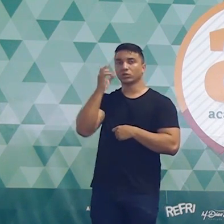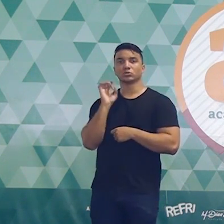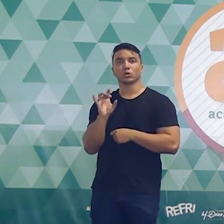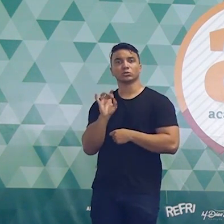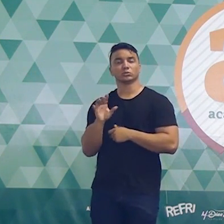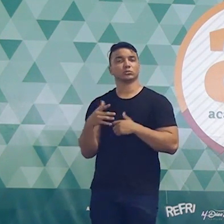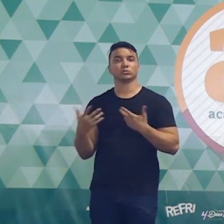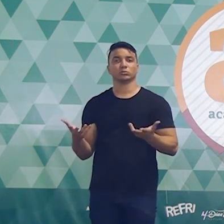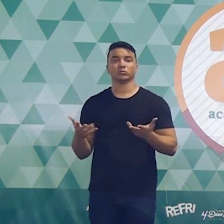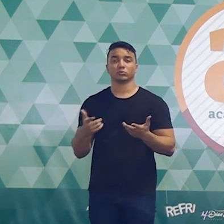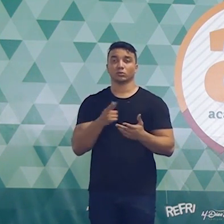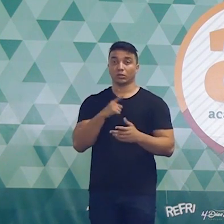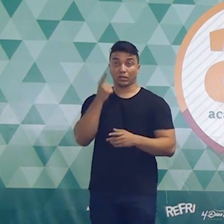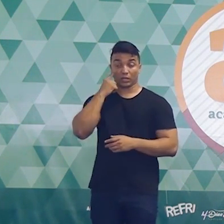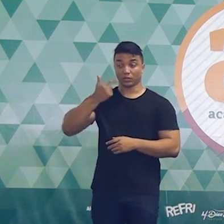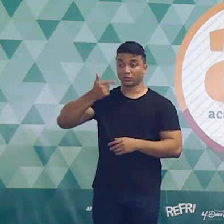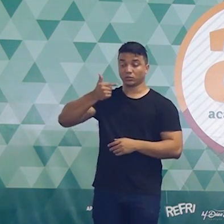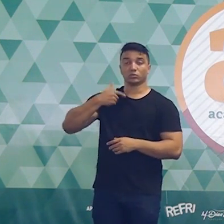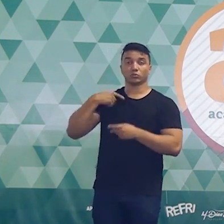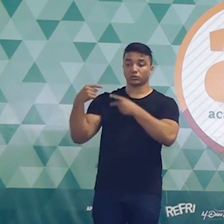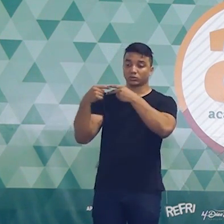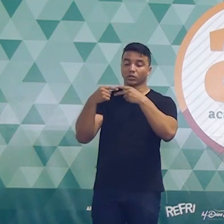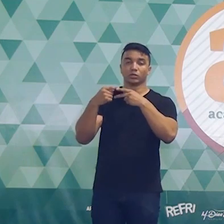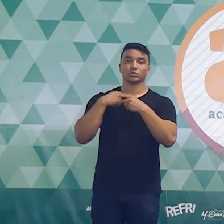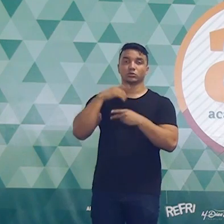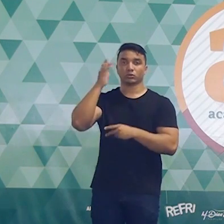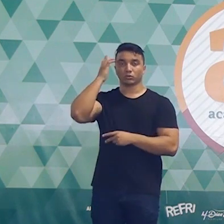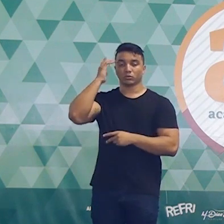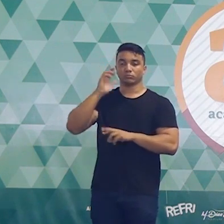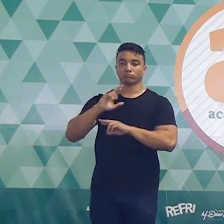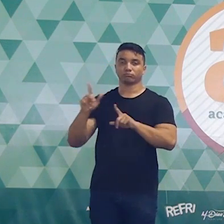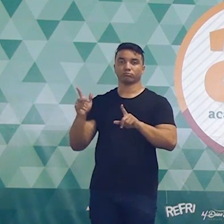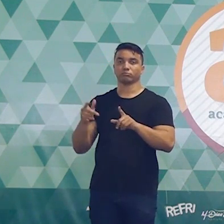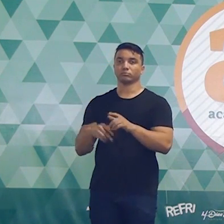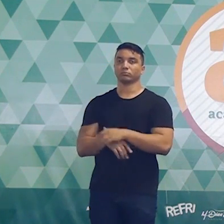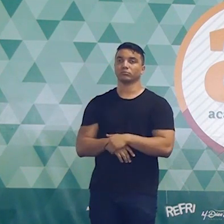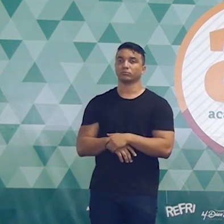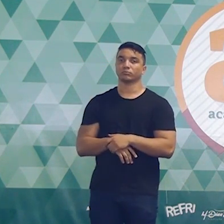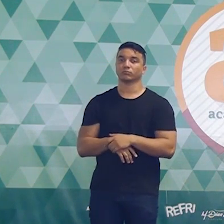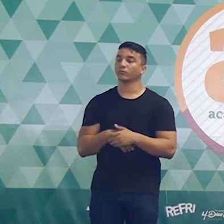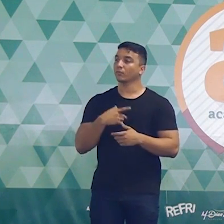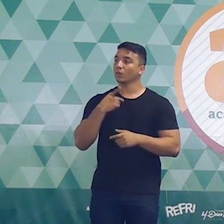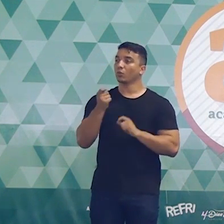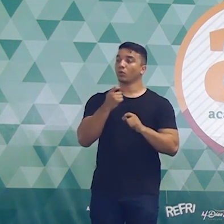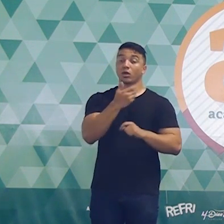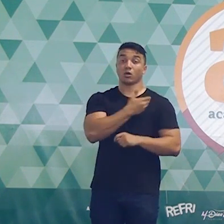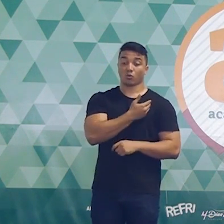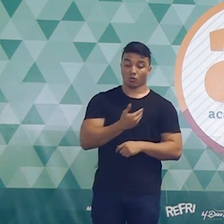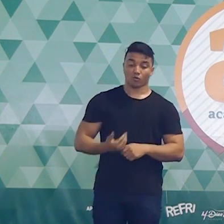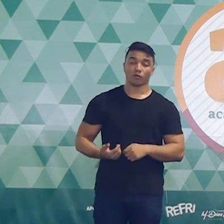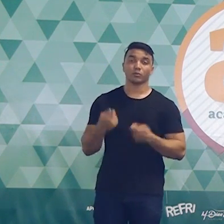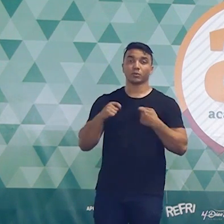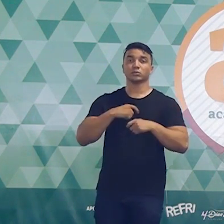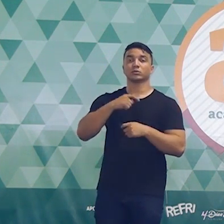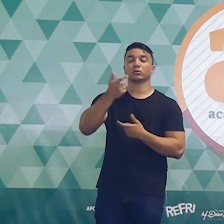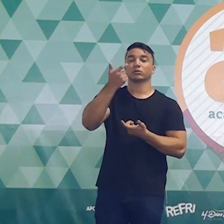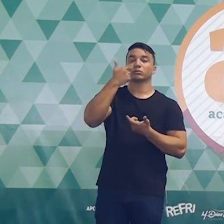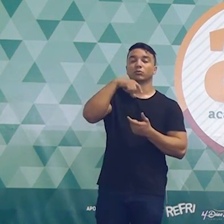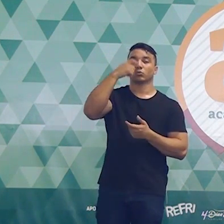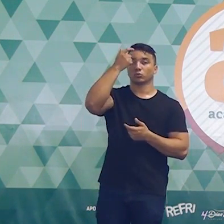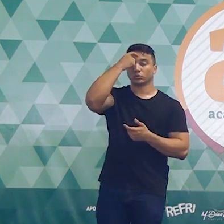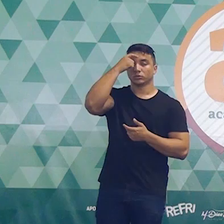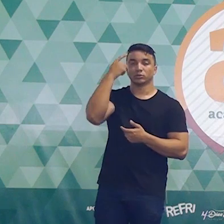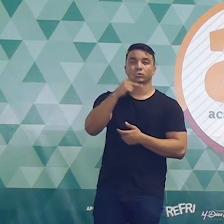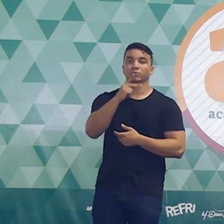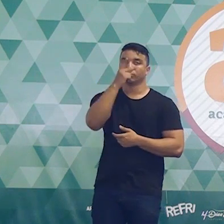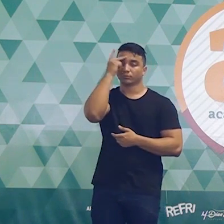não. Mas essa segunda setinha aí, eu acho que eu digo, é muito na redação. Eu digo que o governo tem que conscientizar as pessoas. Eu digo que